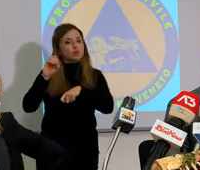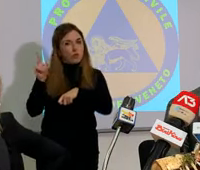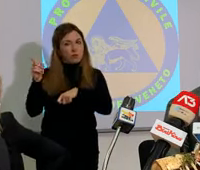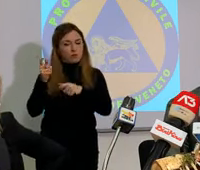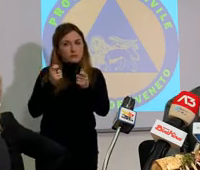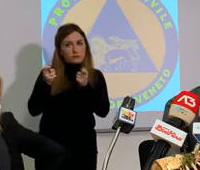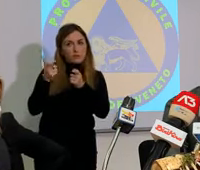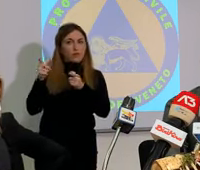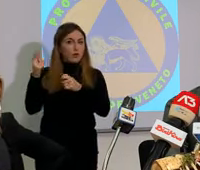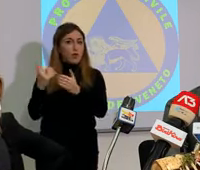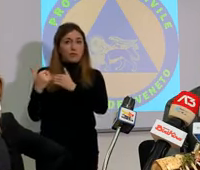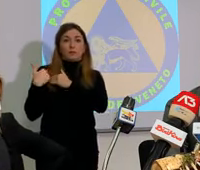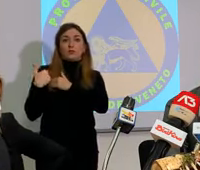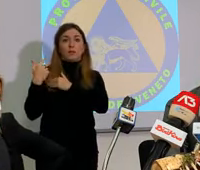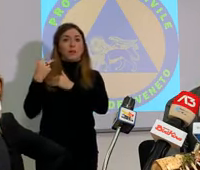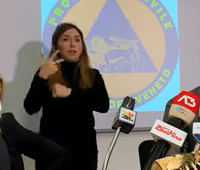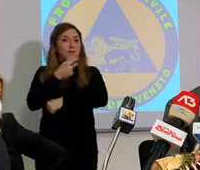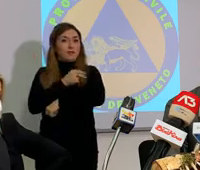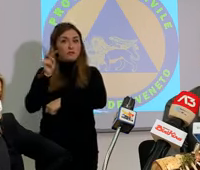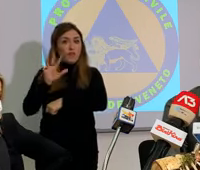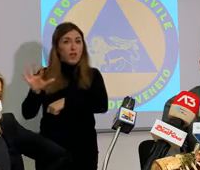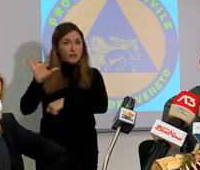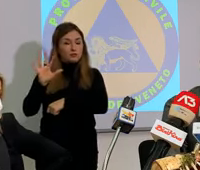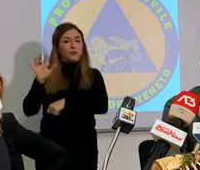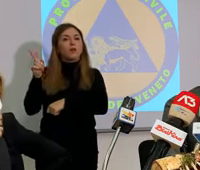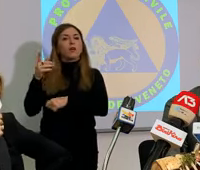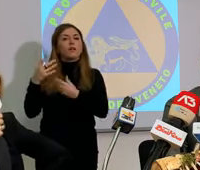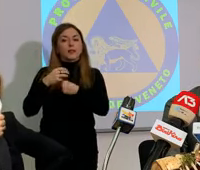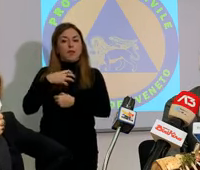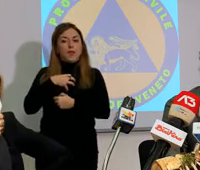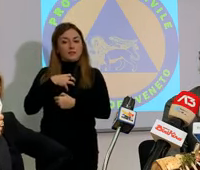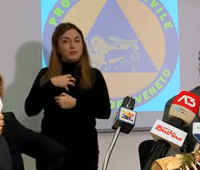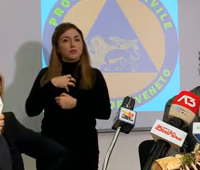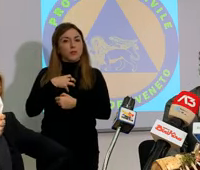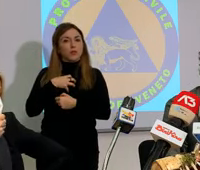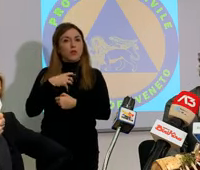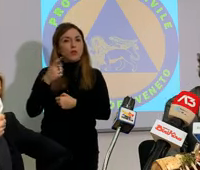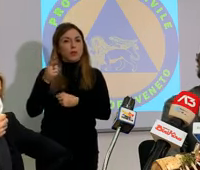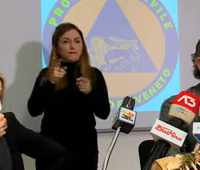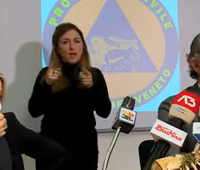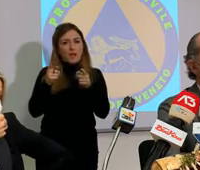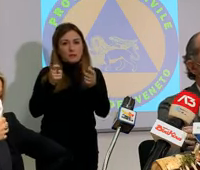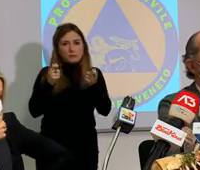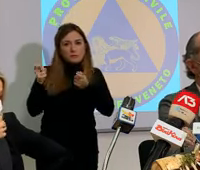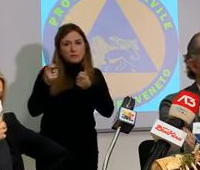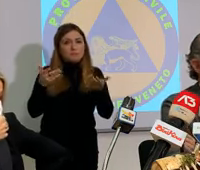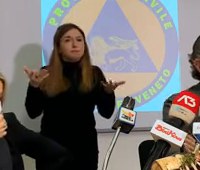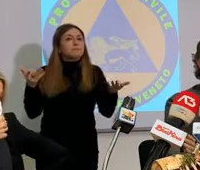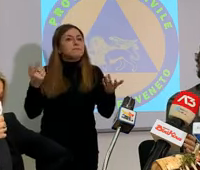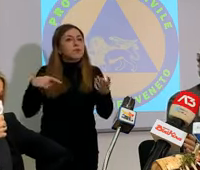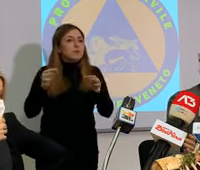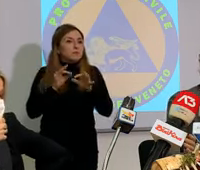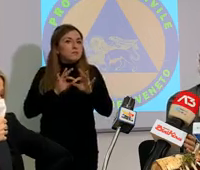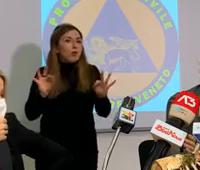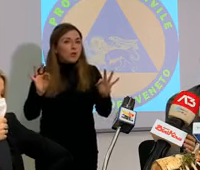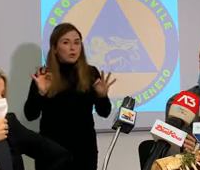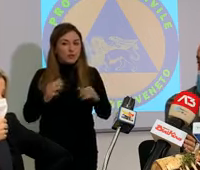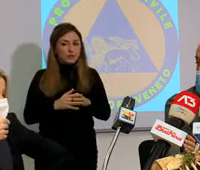il responsabile vaccinazione in vetro ha coordinato insieme all'assessore un po tutta questa fase dopodiché si parte